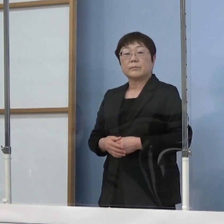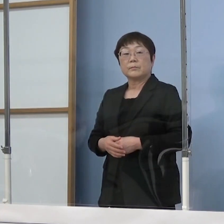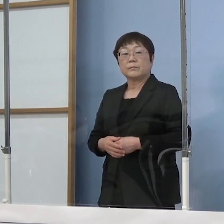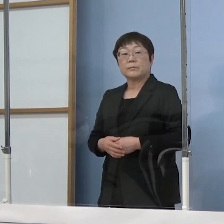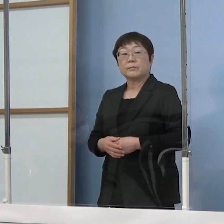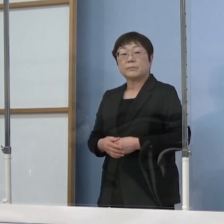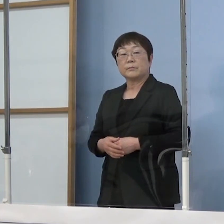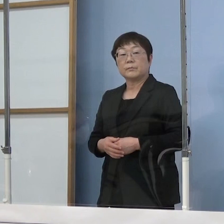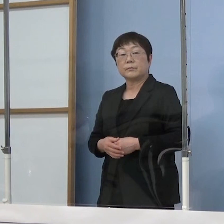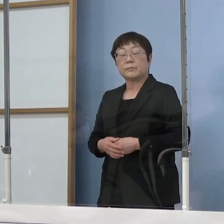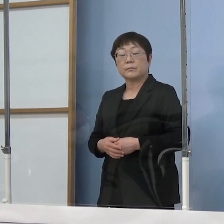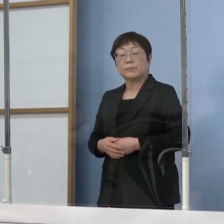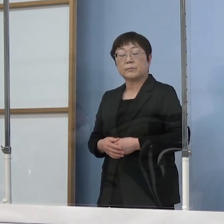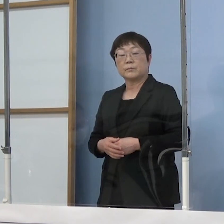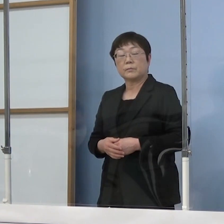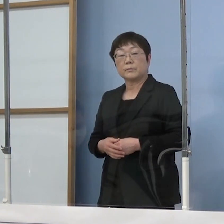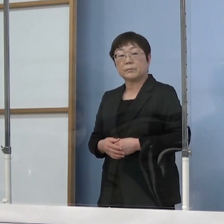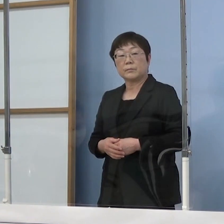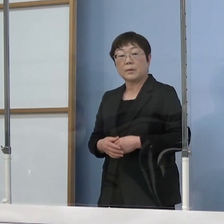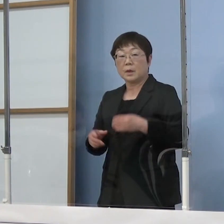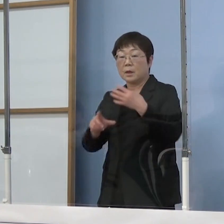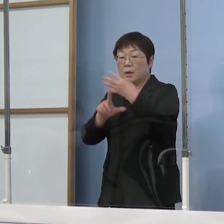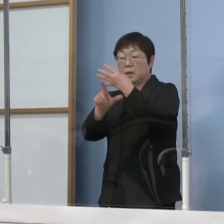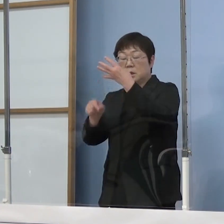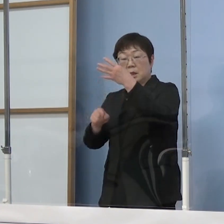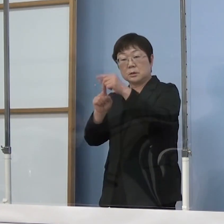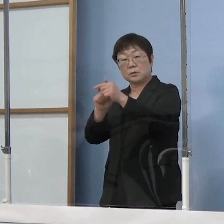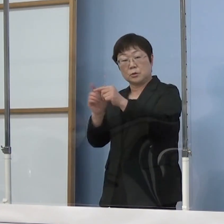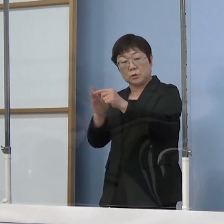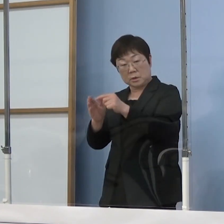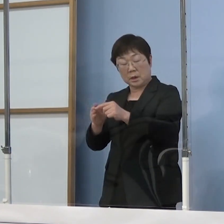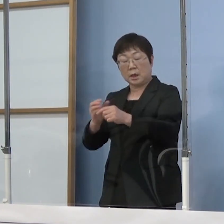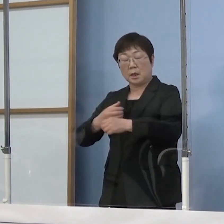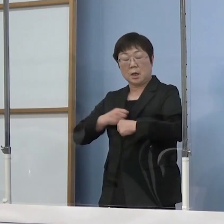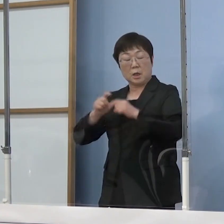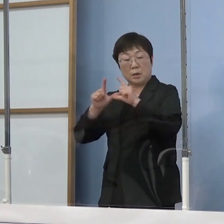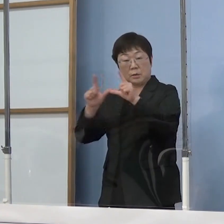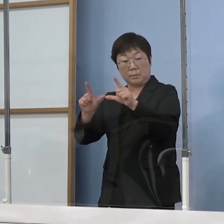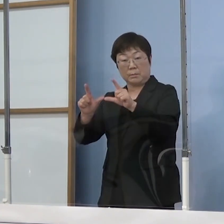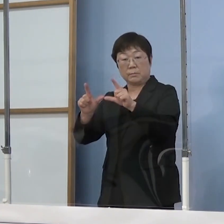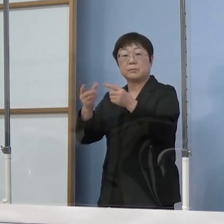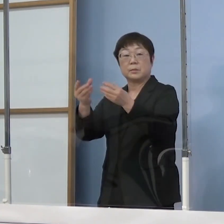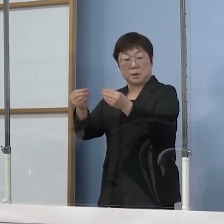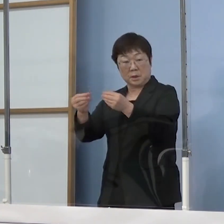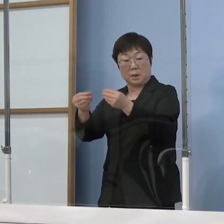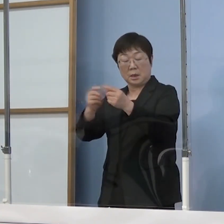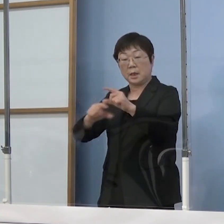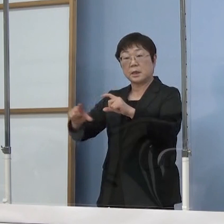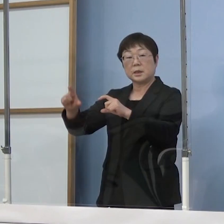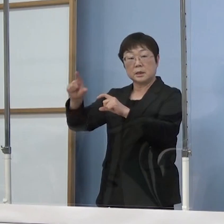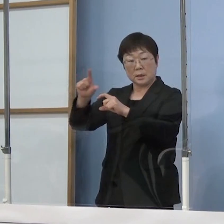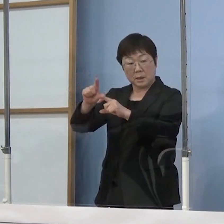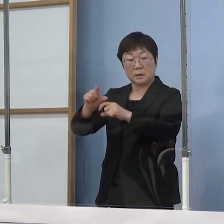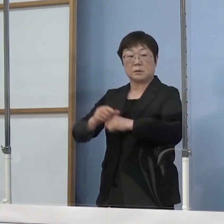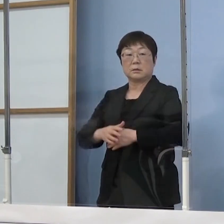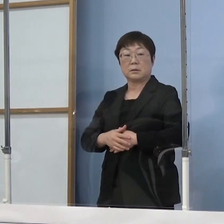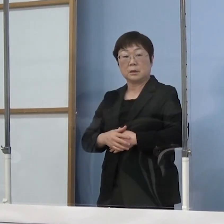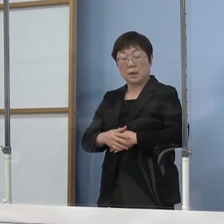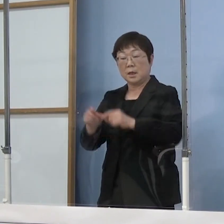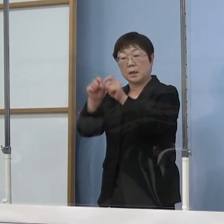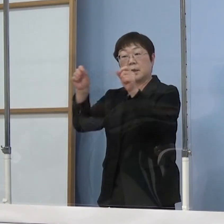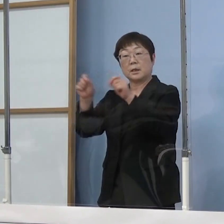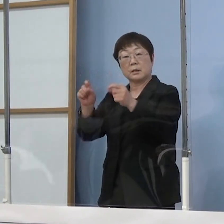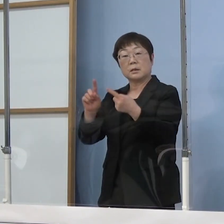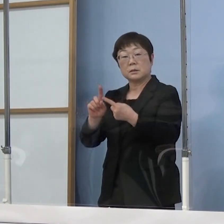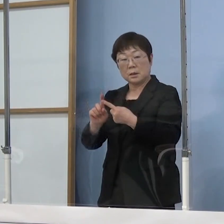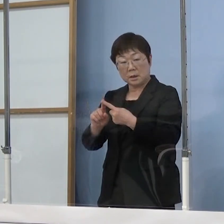まあ、先月の、中旬からアラートを出されて、さらに引き上げられて、結果的に、ま